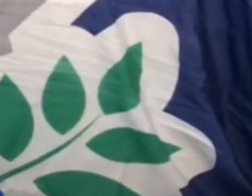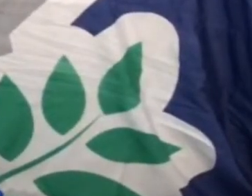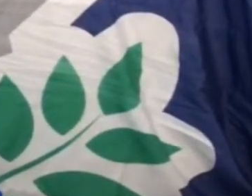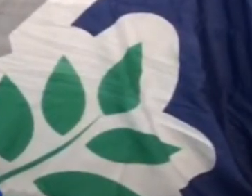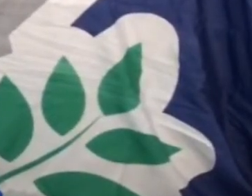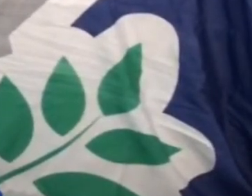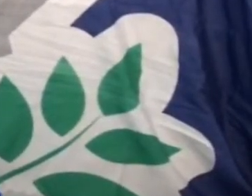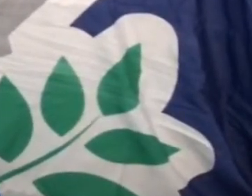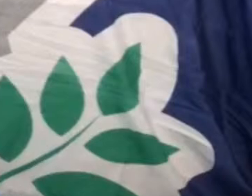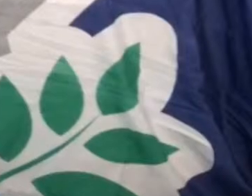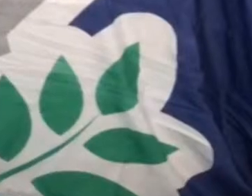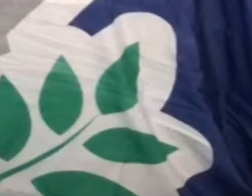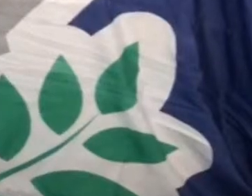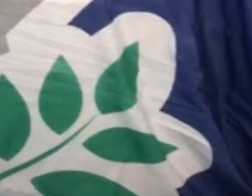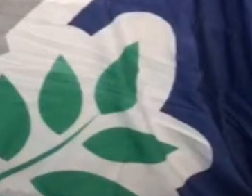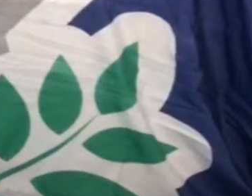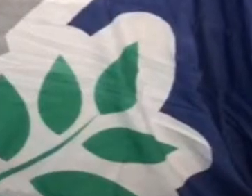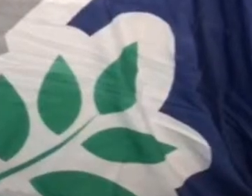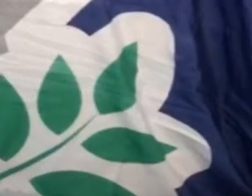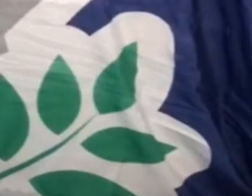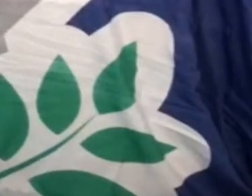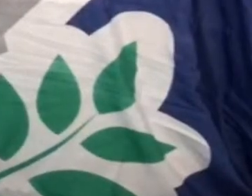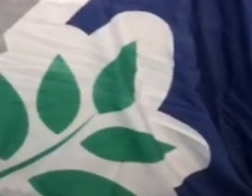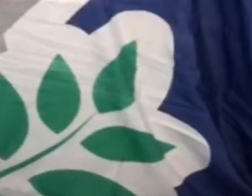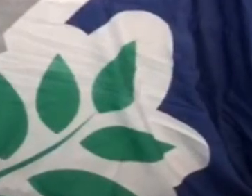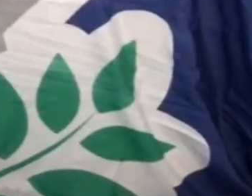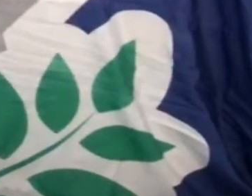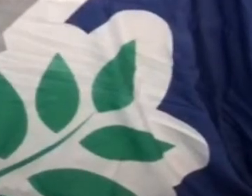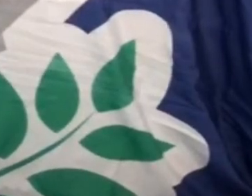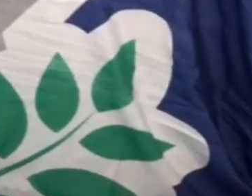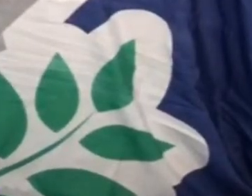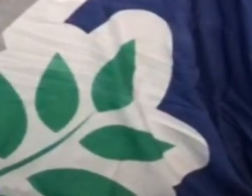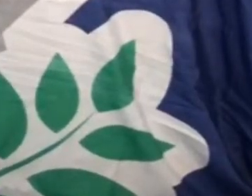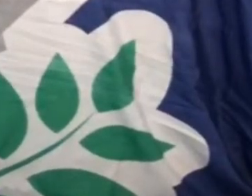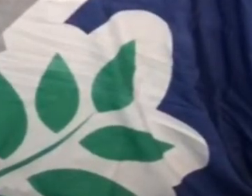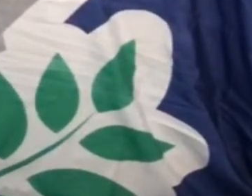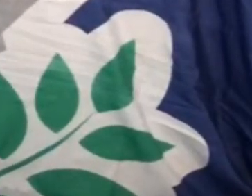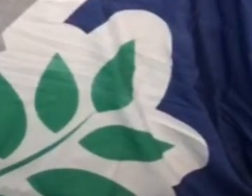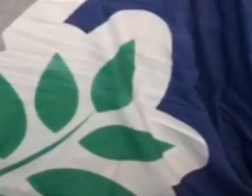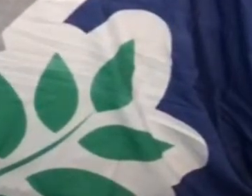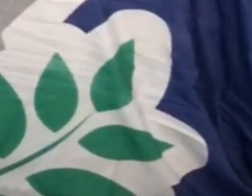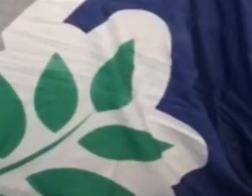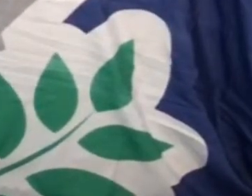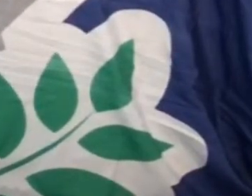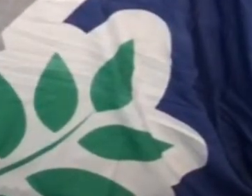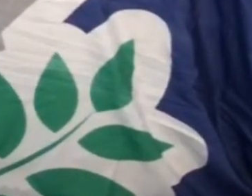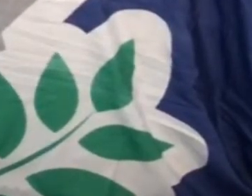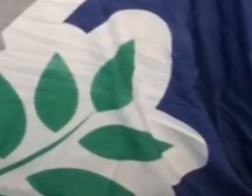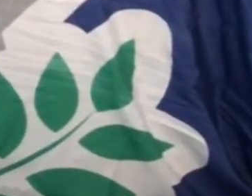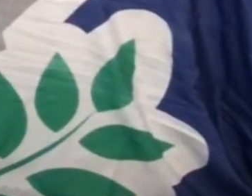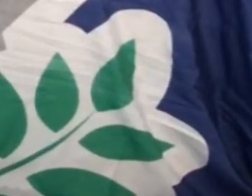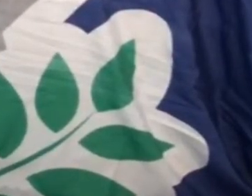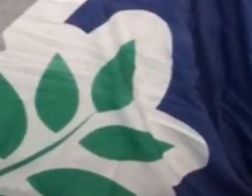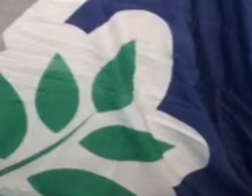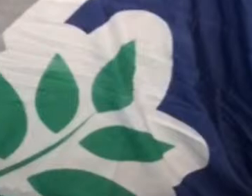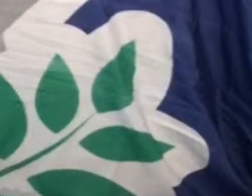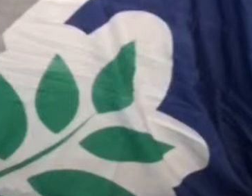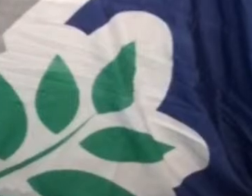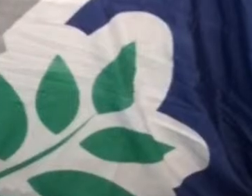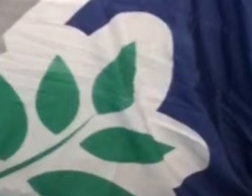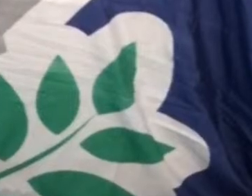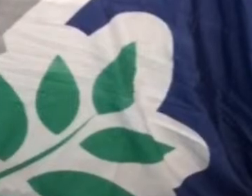Fui lá no Nanuque praticar a natação, corrida de bastão e